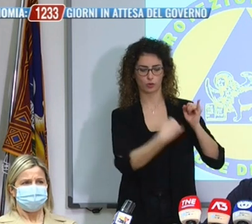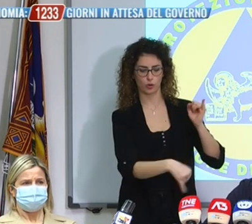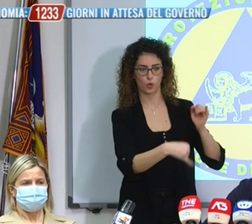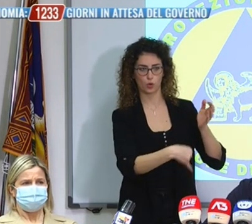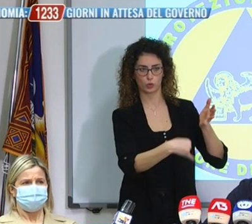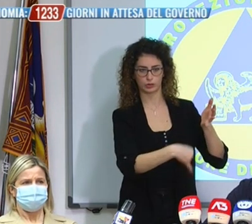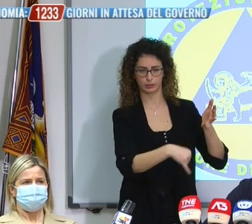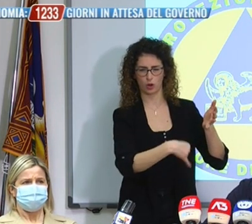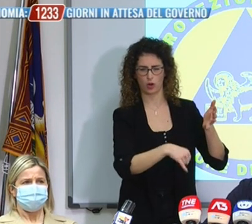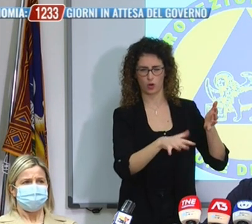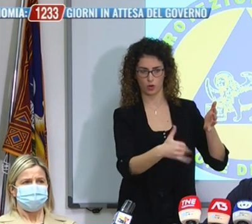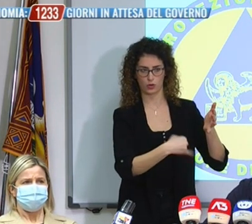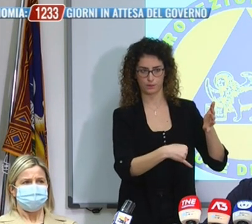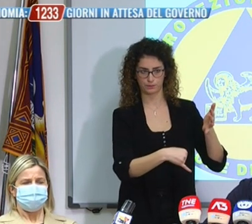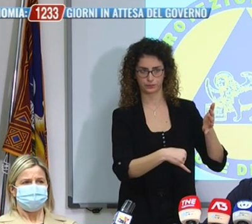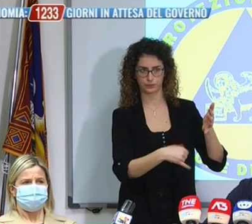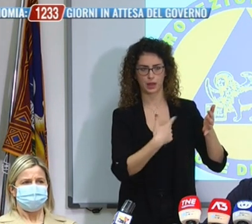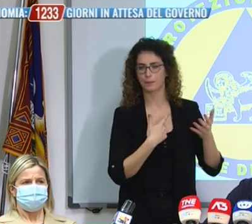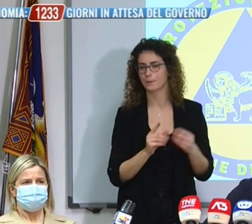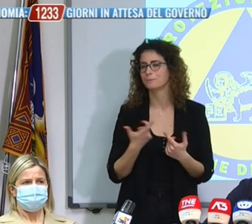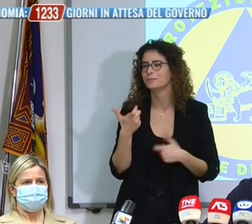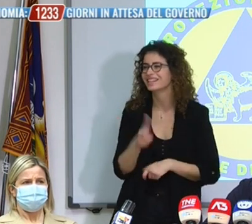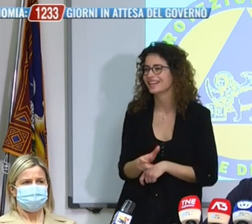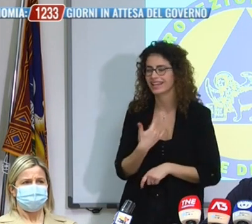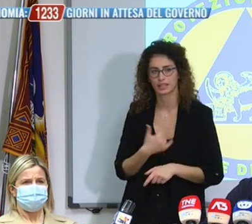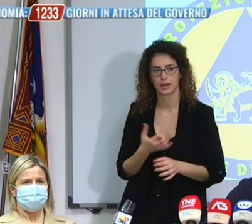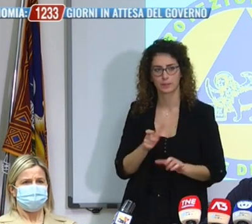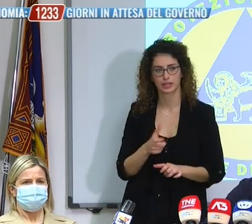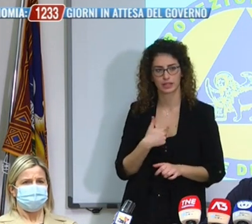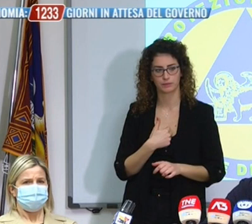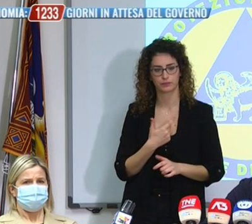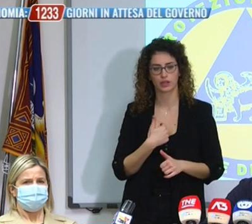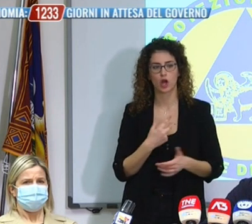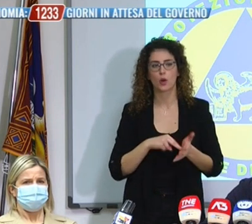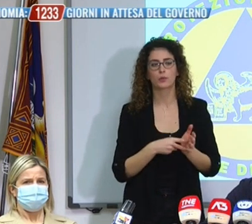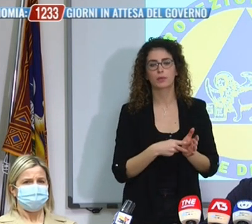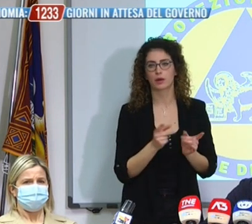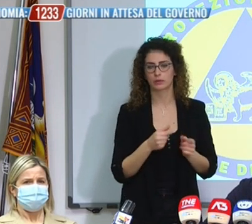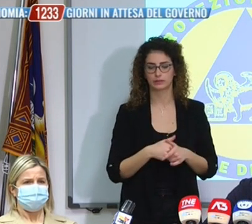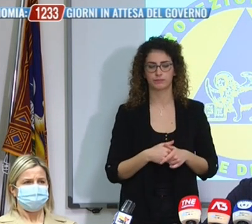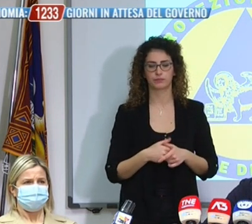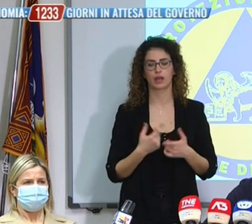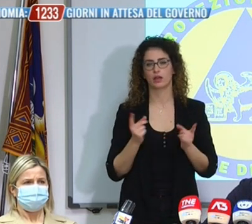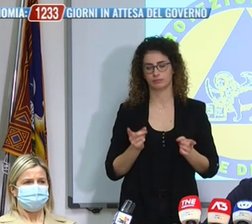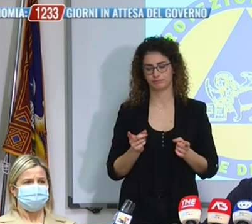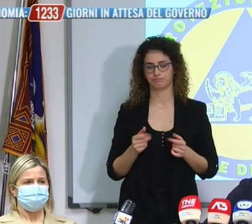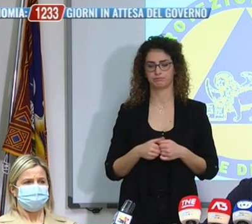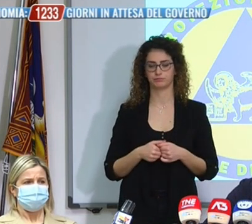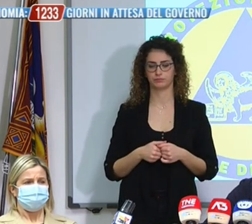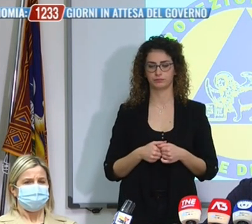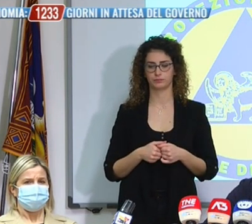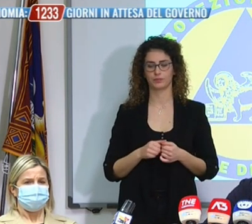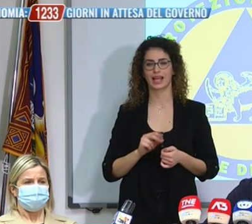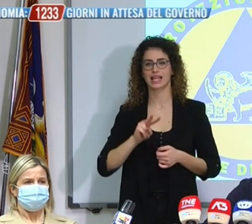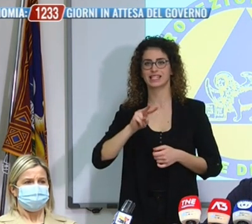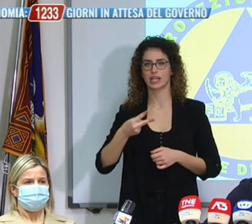ne ha un'altra, ma volevo capire come mai c'è questo dato, è un problema di... No, perché abbiamo accantonato le